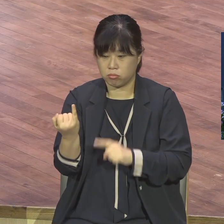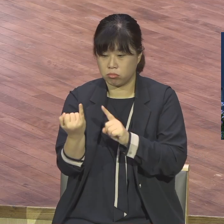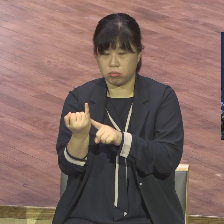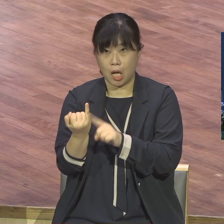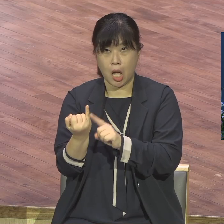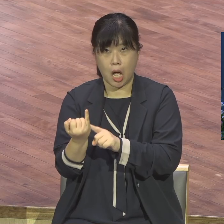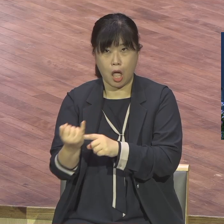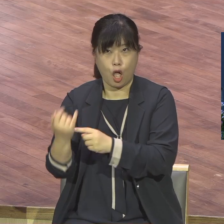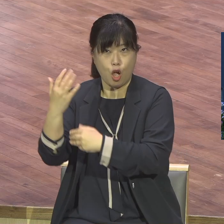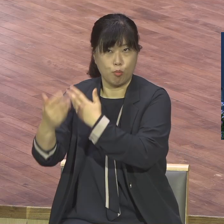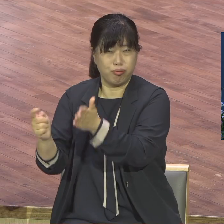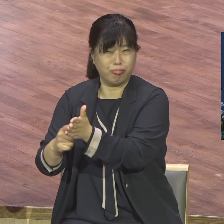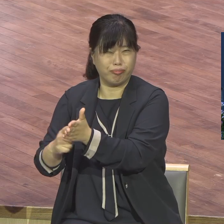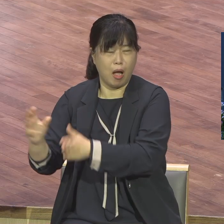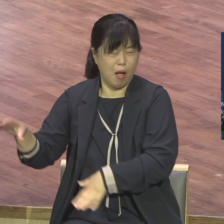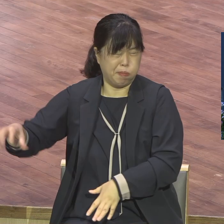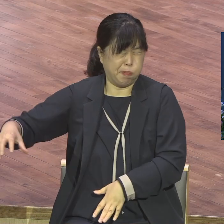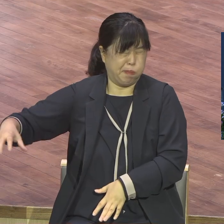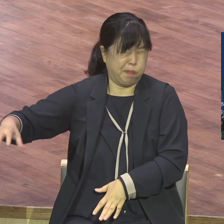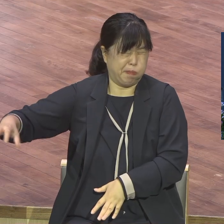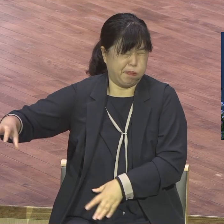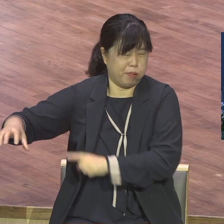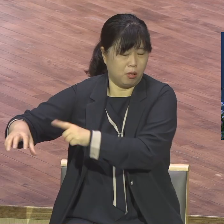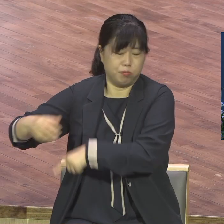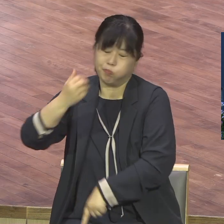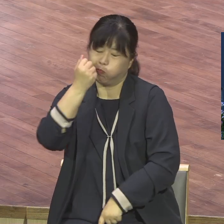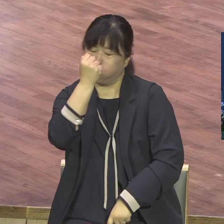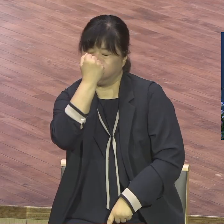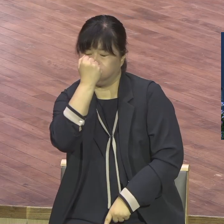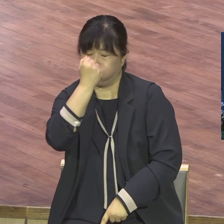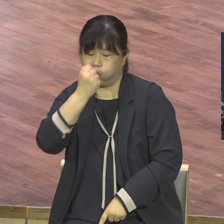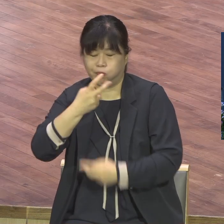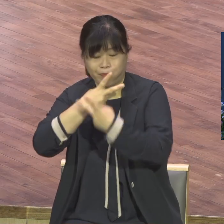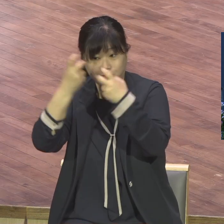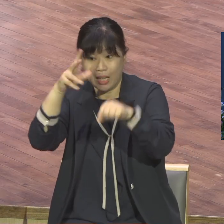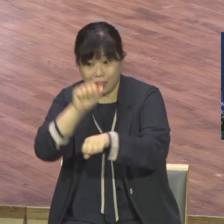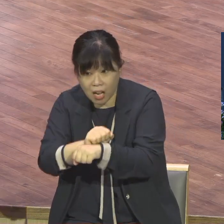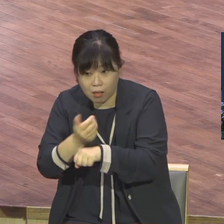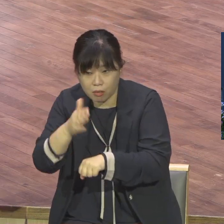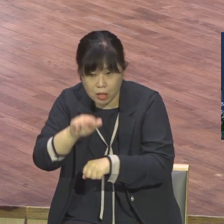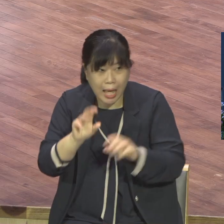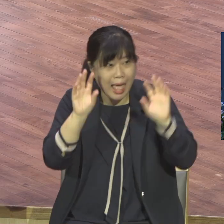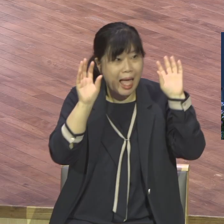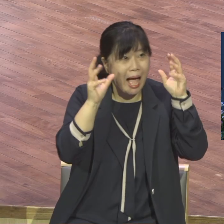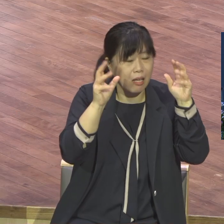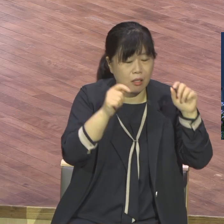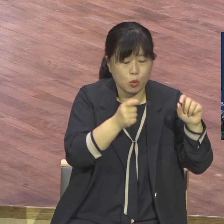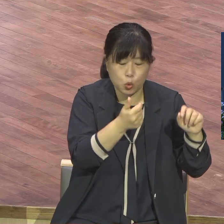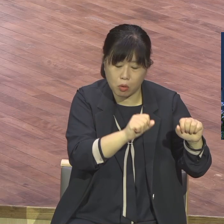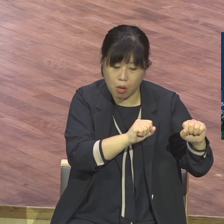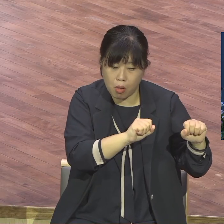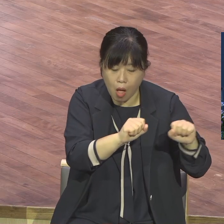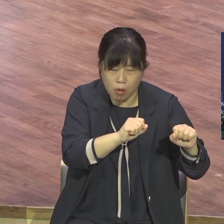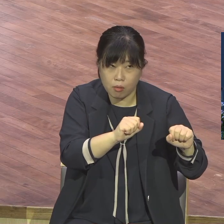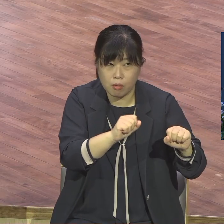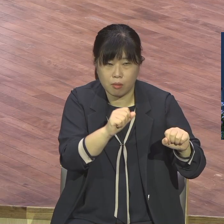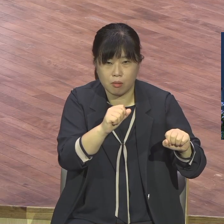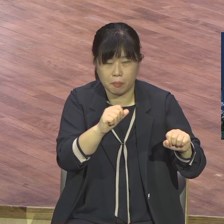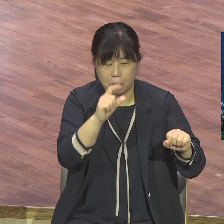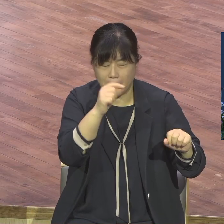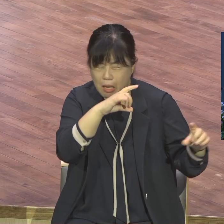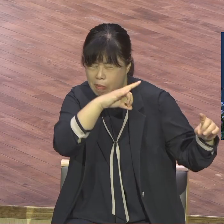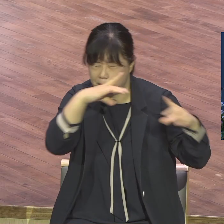자지만 아기가 바스락 소리만 해도 벌떡 일어납니다. 이는 소리에 민감한 것이